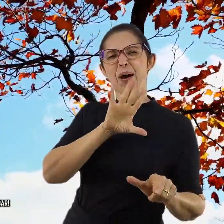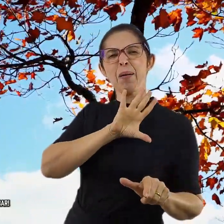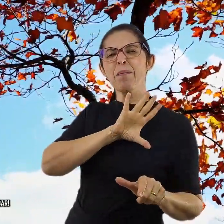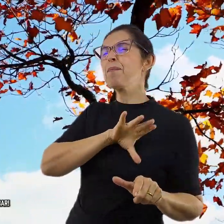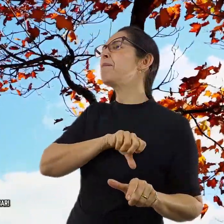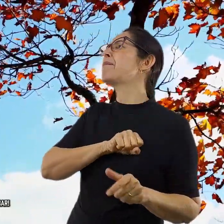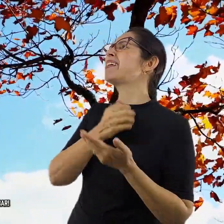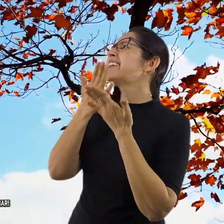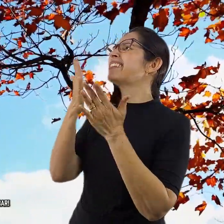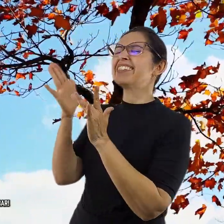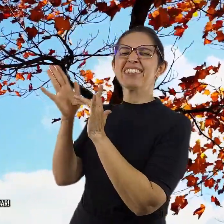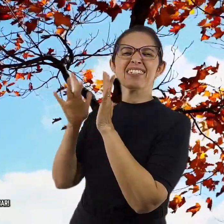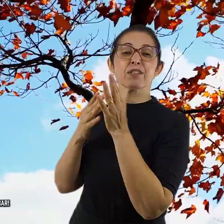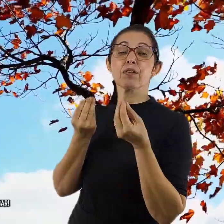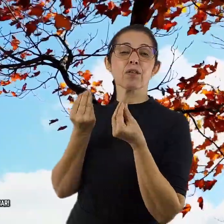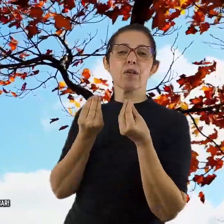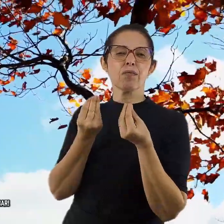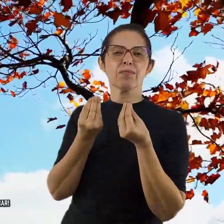por Jesus?